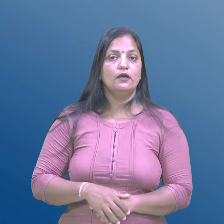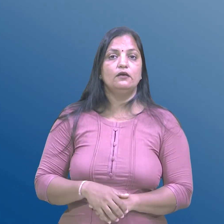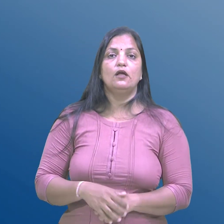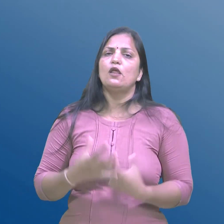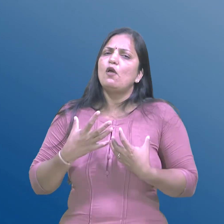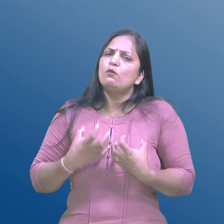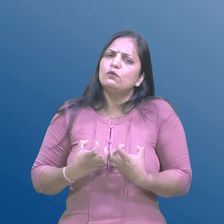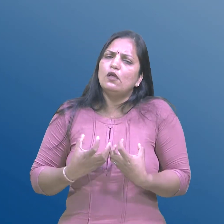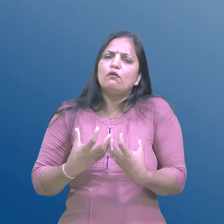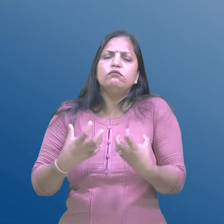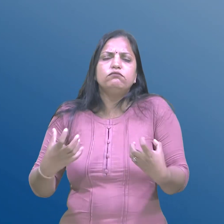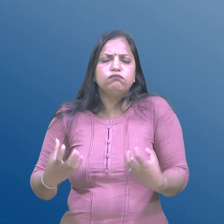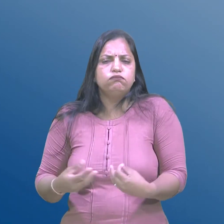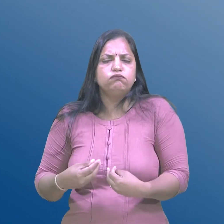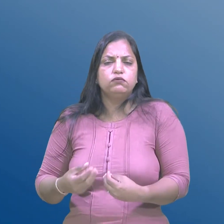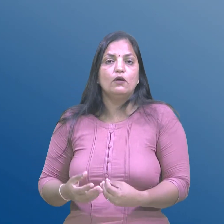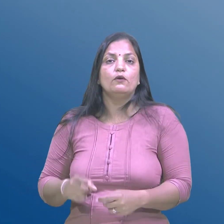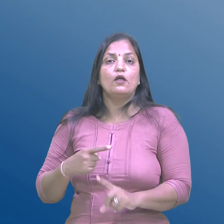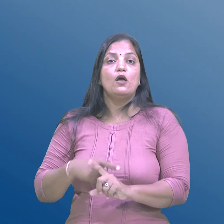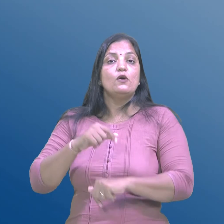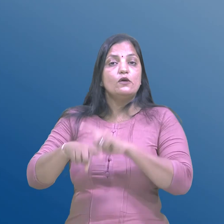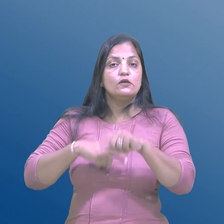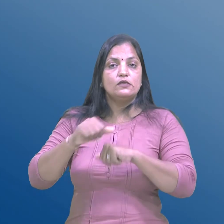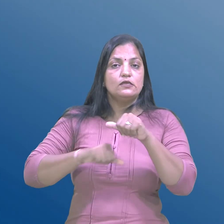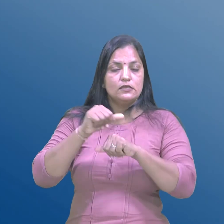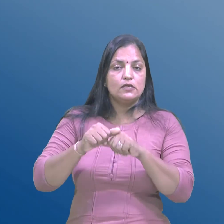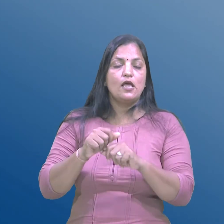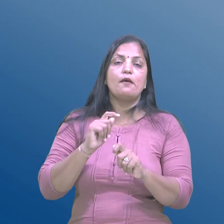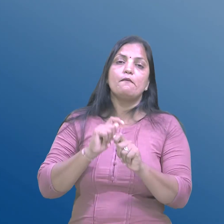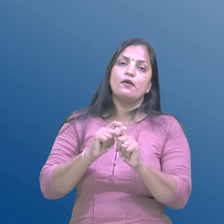જરૂરિયાતો અનુસાર આવી પ્રવૃત્તિઓ હાથ ધરશે.